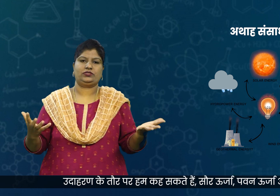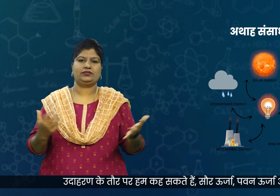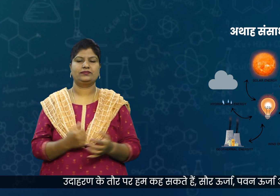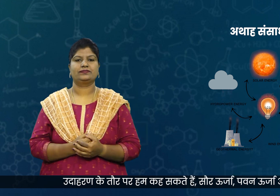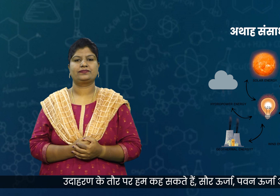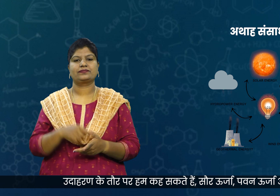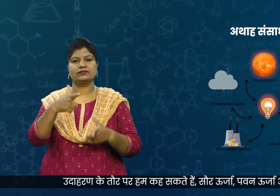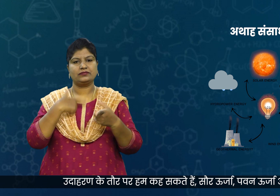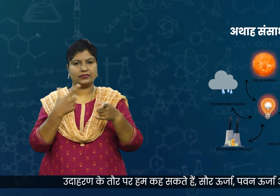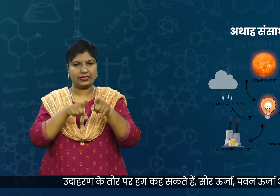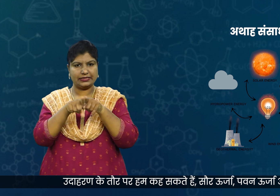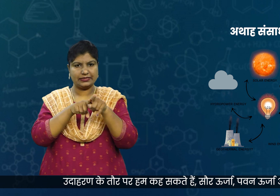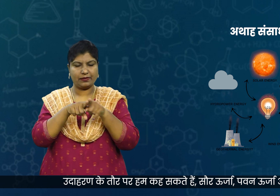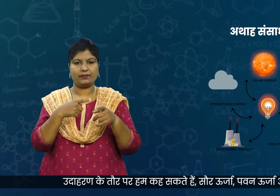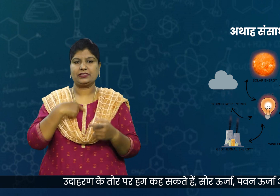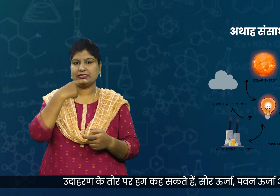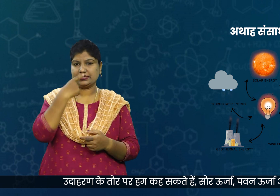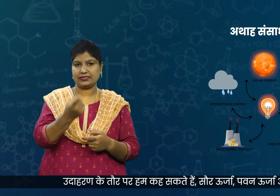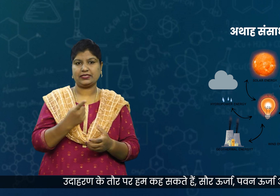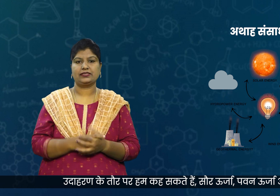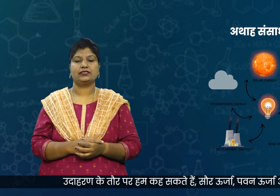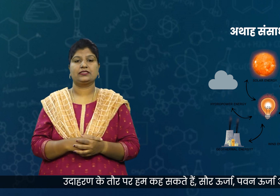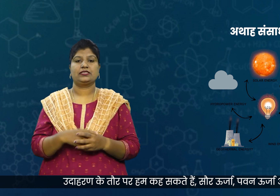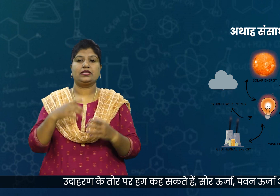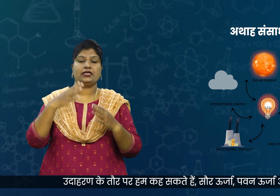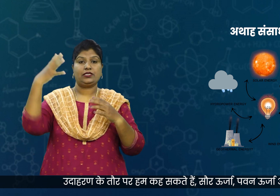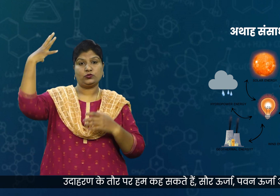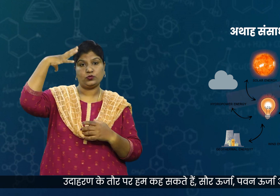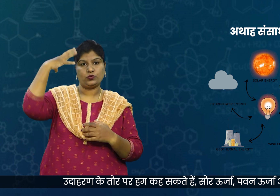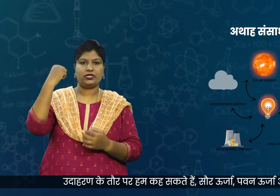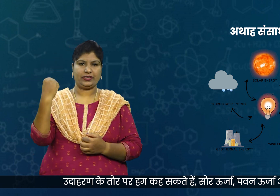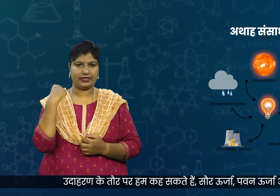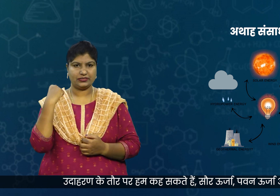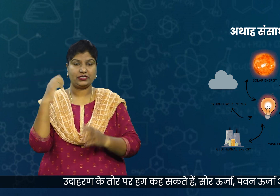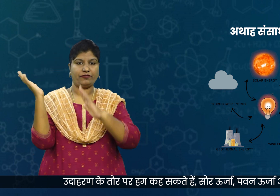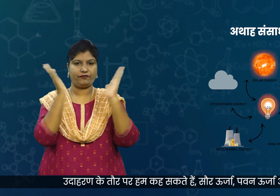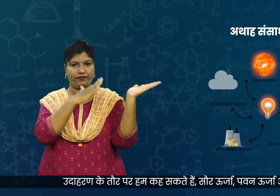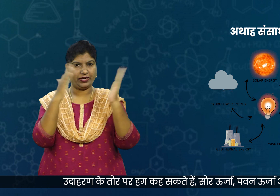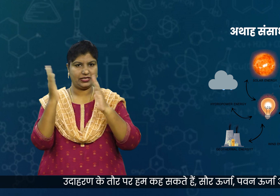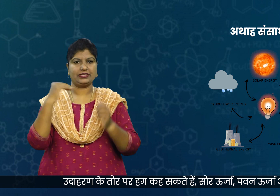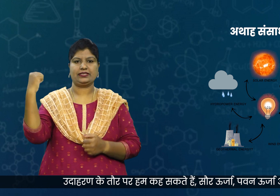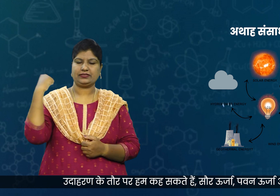उदाहरण के तौर पर हम कह सकते हैं सौर ऊर्जा, पवन ऊर्जा आदि।